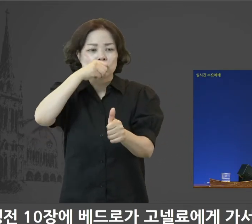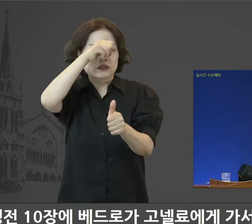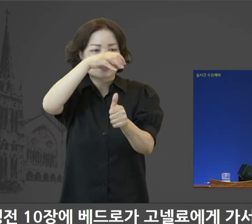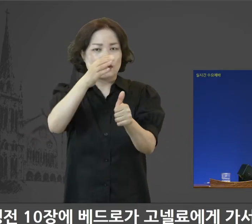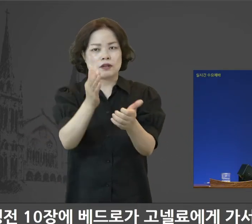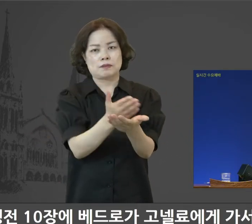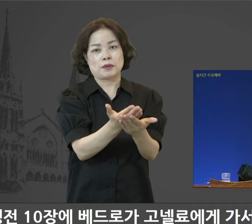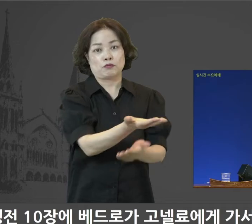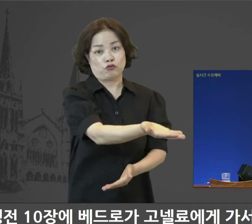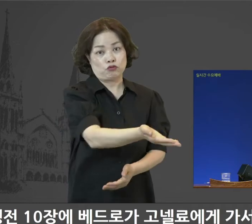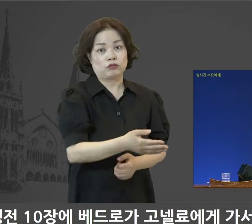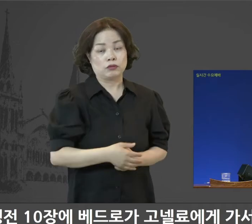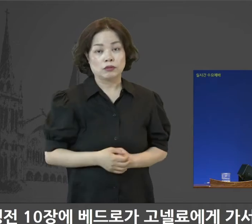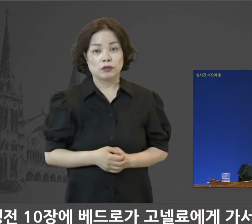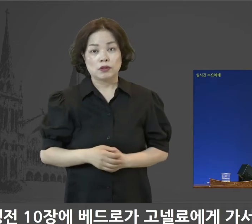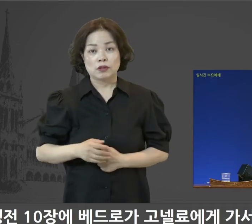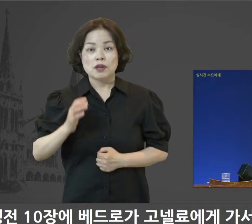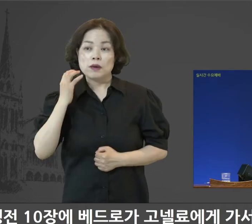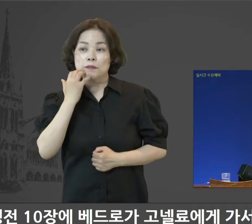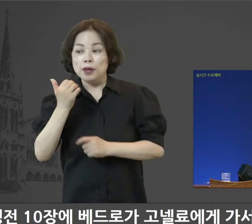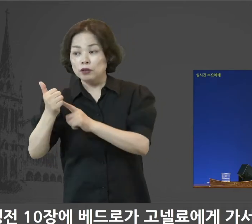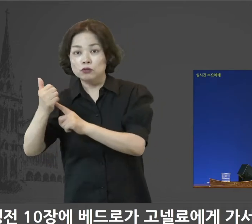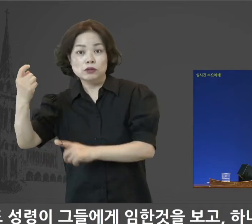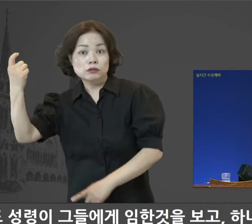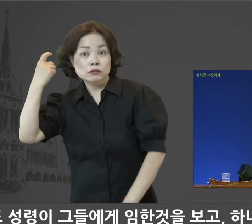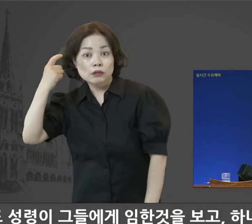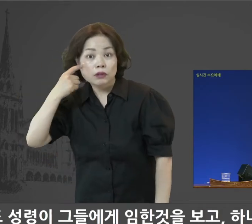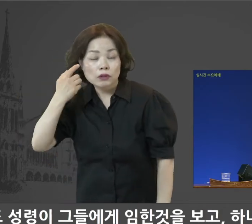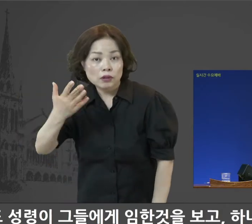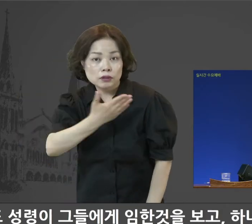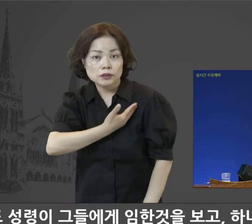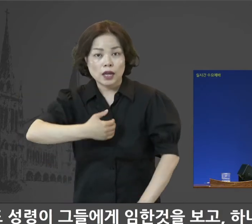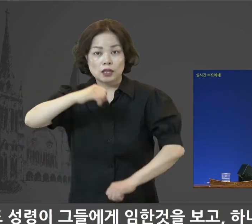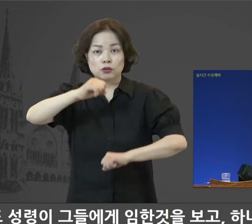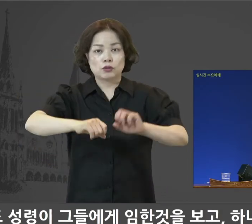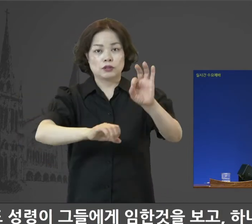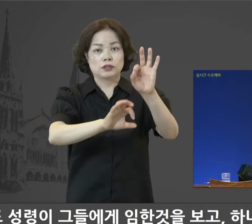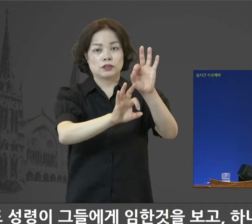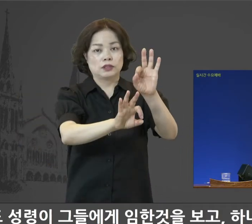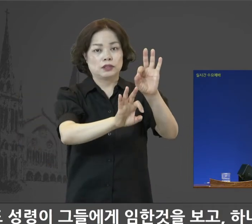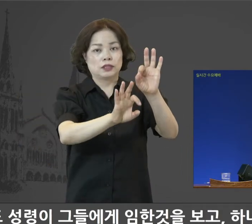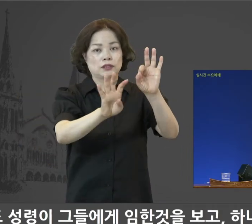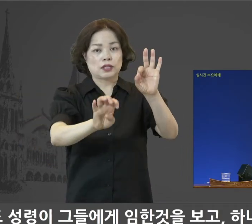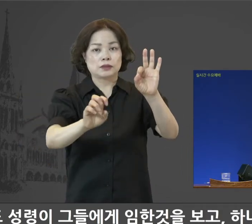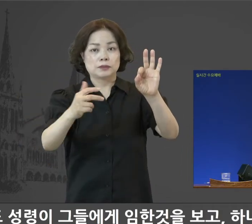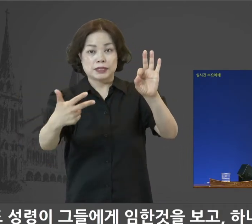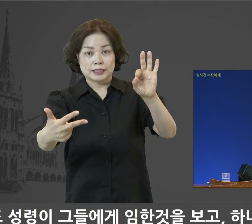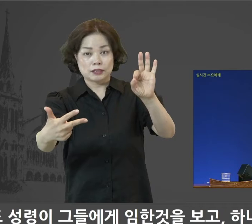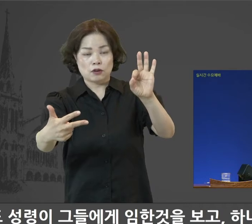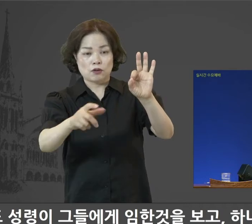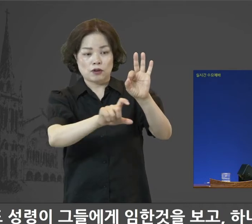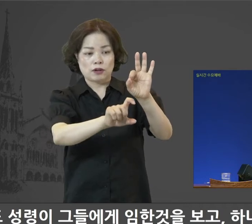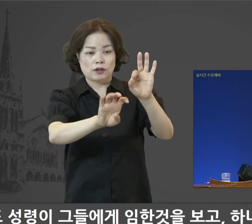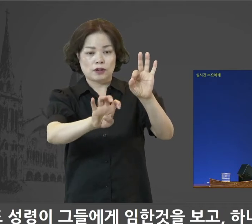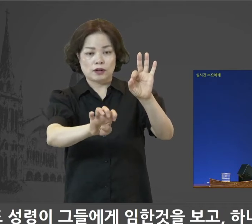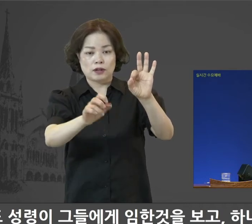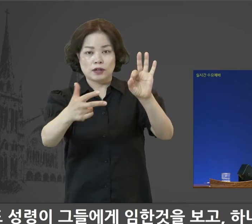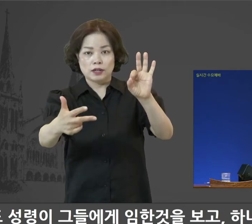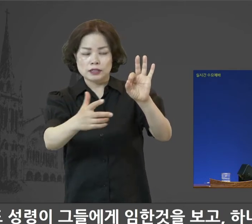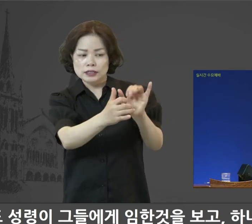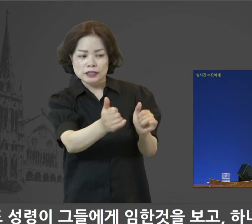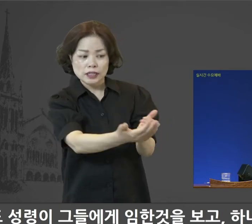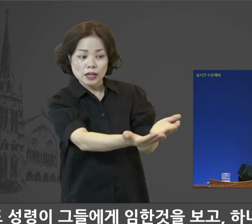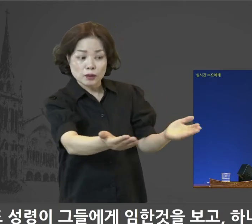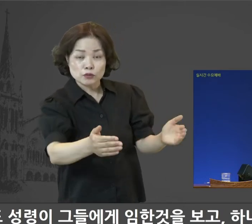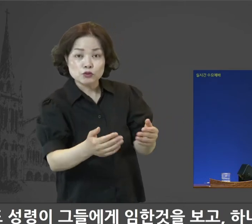것이죠. 베드로의 이야기를 들어볼까요? 사도행전 10장 47절에 보면 베드로가 이렇게 이야기합니다. 이